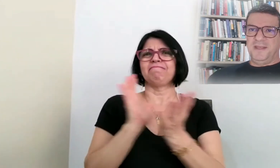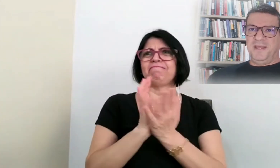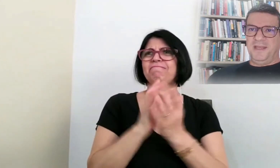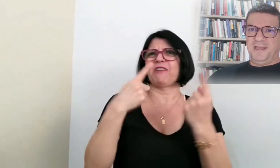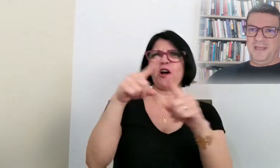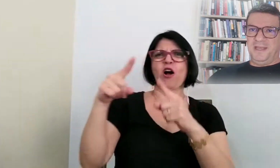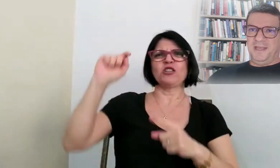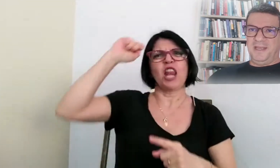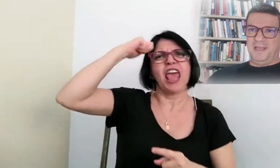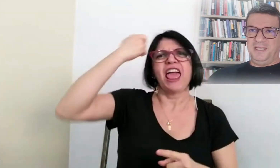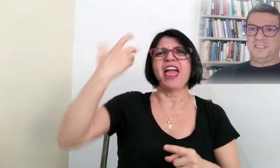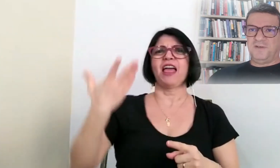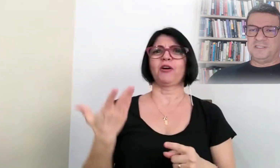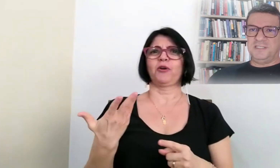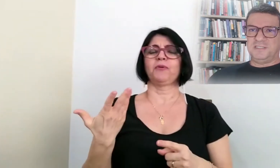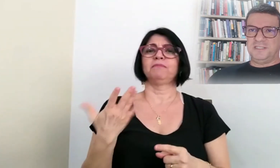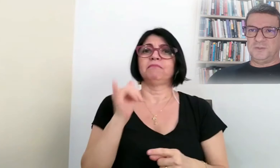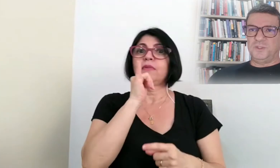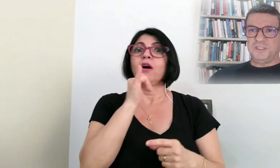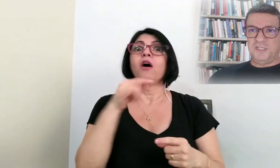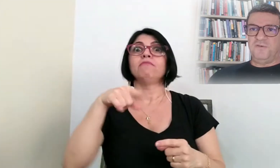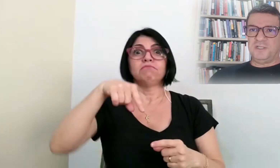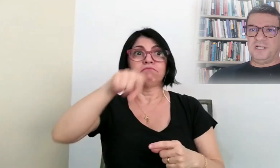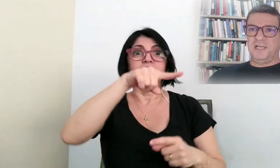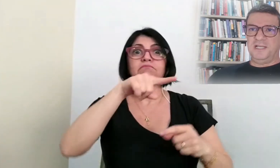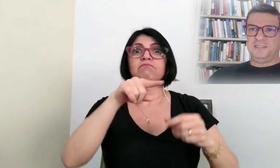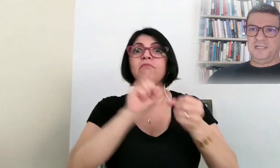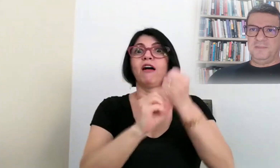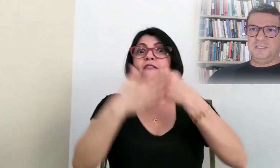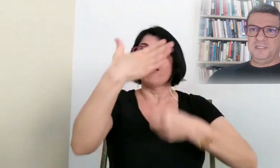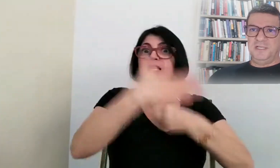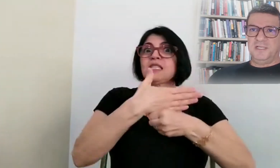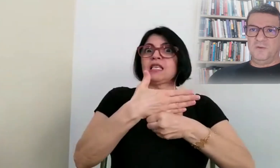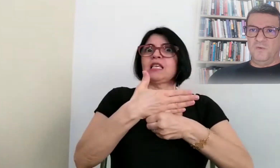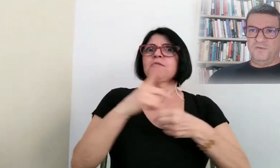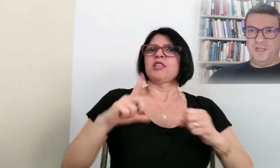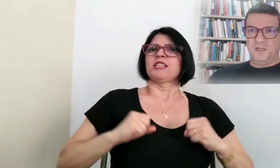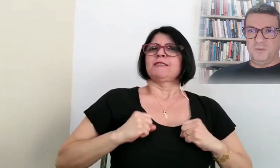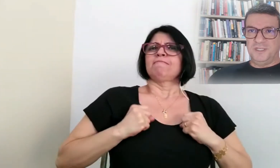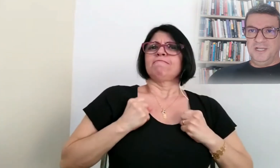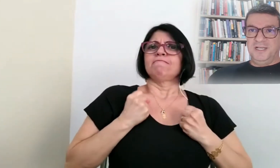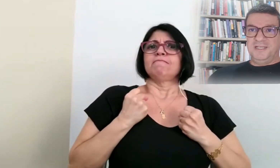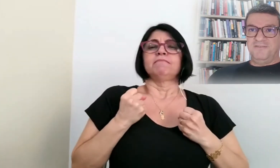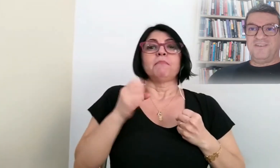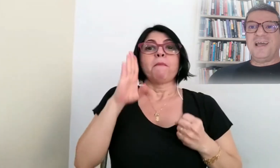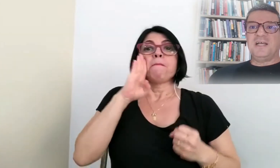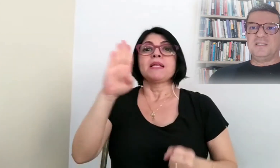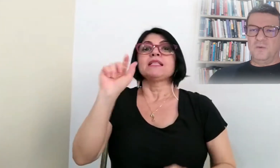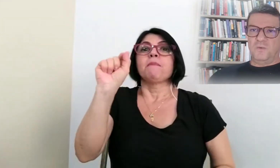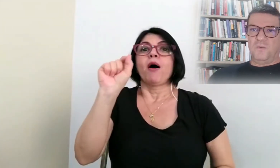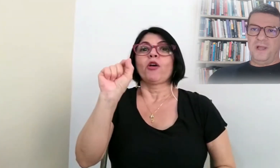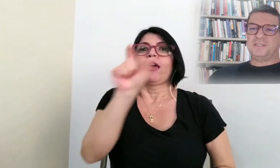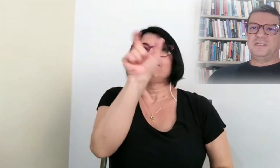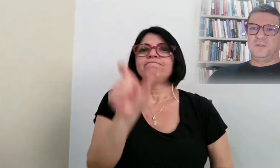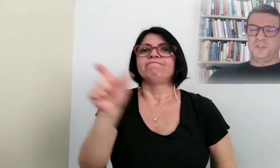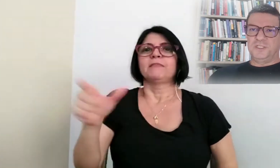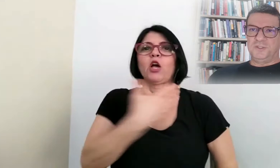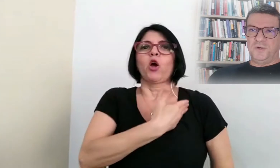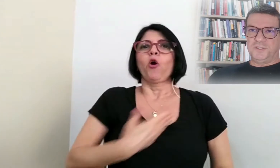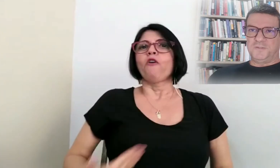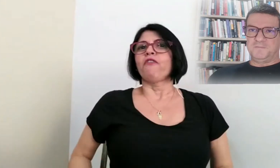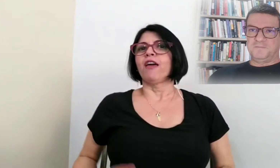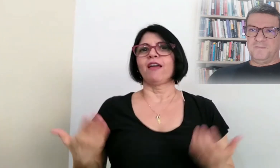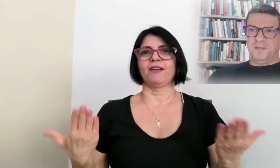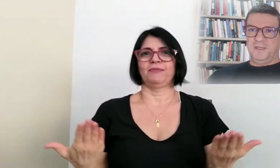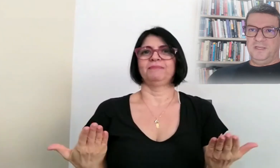fascistas. Esses fascistas hoje se fortalecem na medida em que governos flertam com essa ideologia